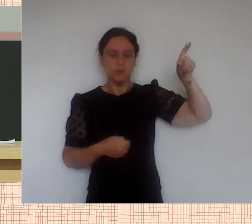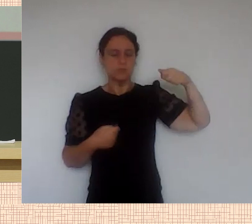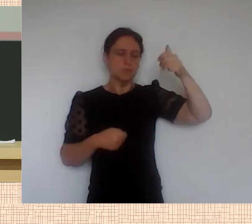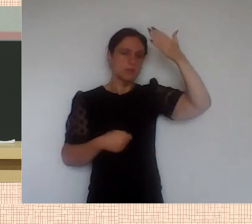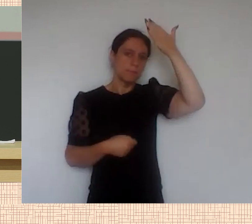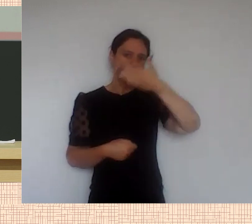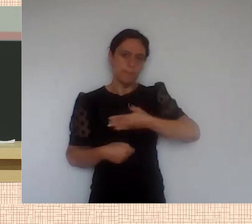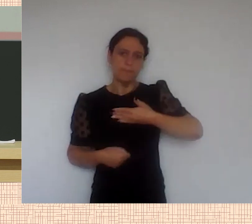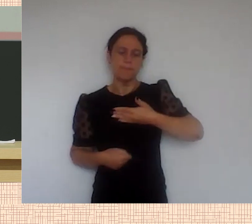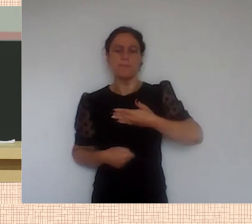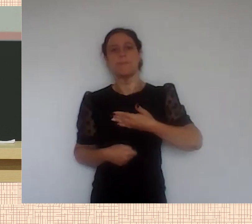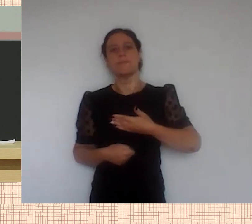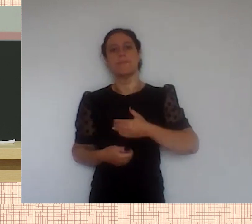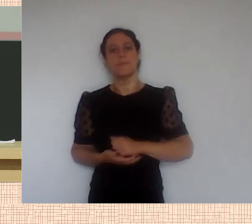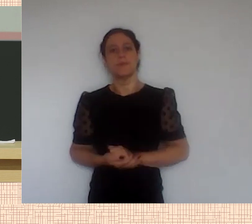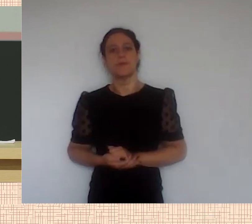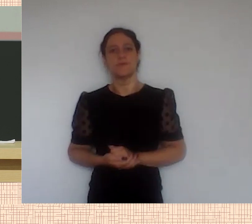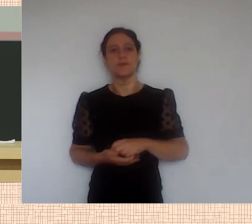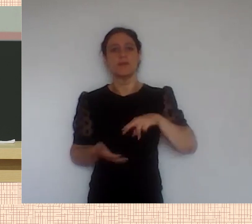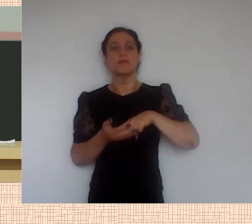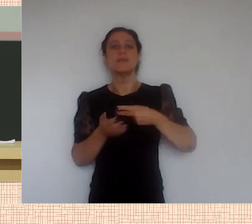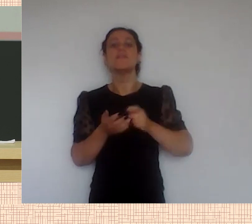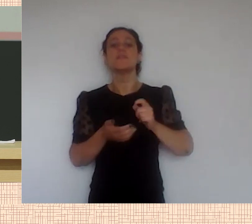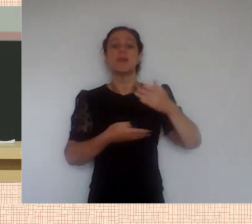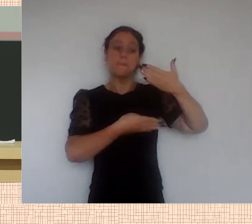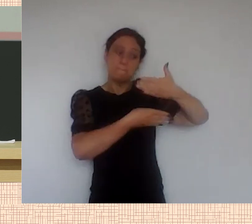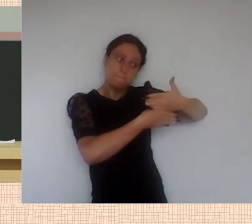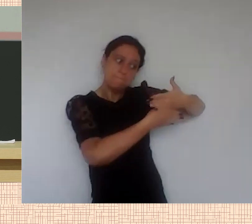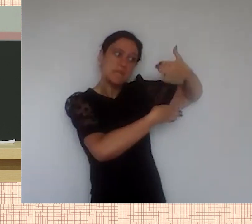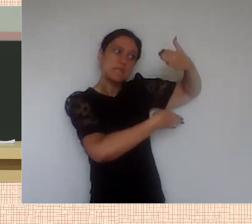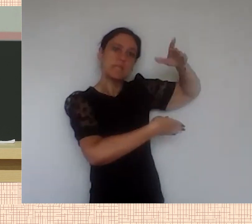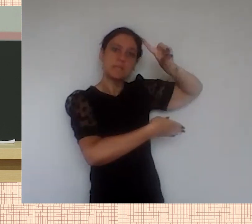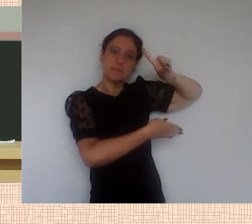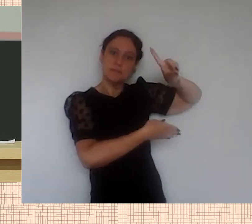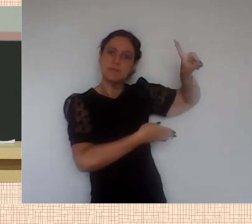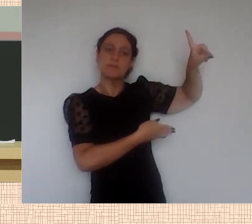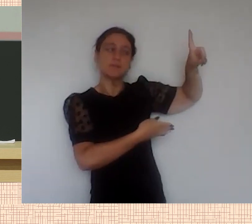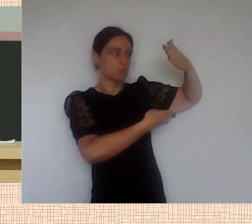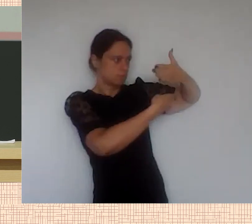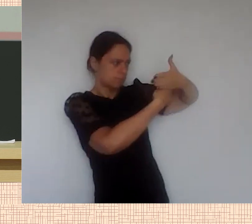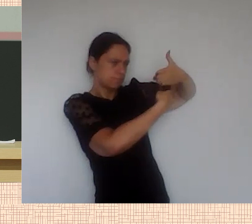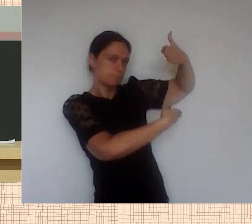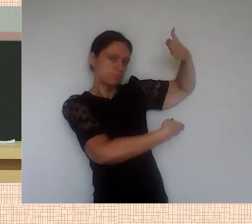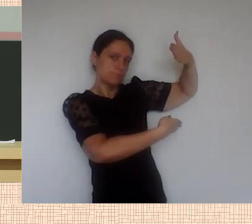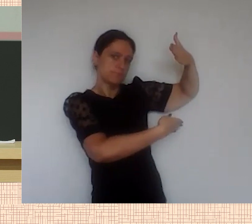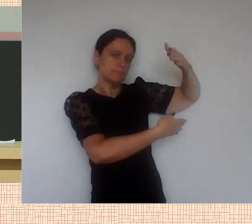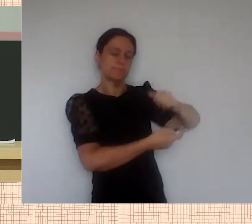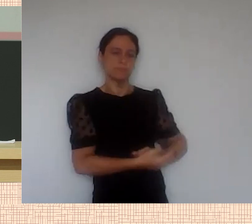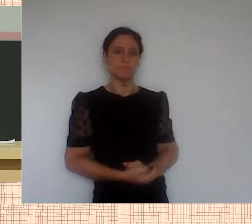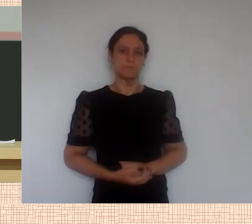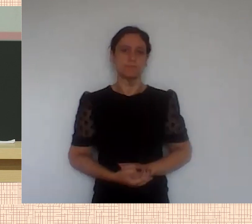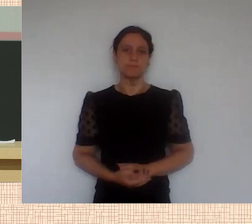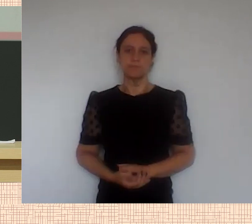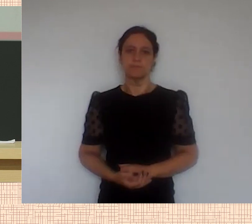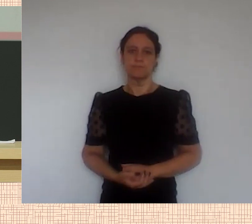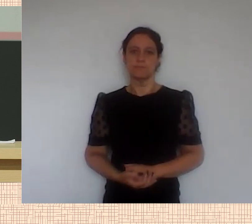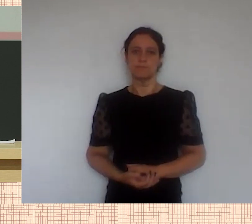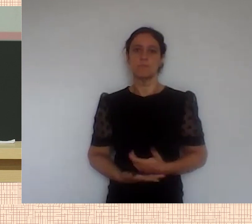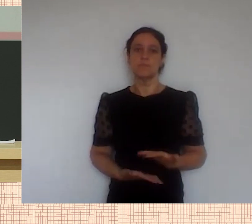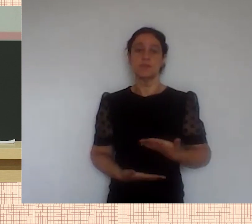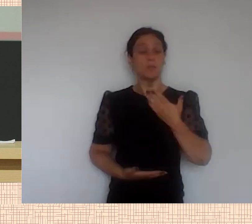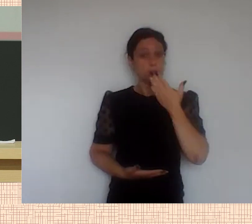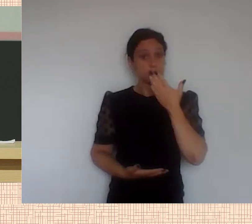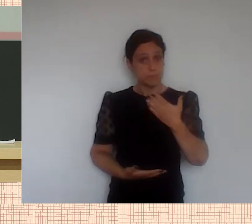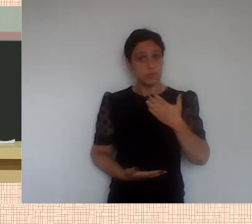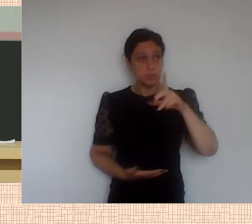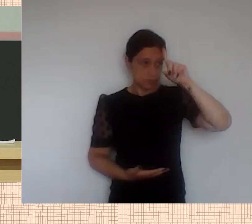Foi o que eu pedi para o Senhor na transição. Falei, se o Senhor não for comigo, eu não vou. Aí o Senhor